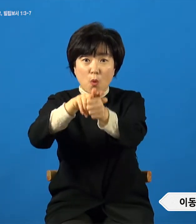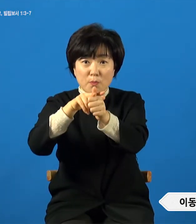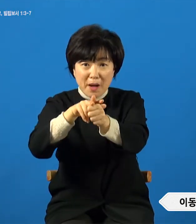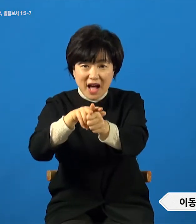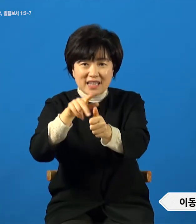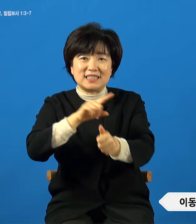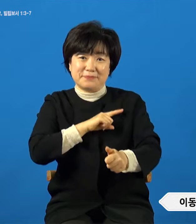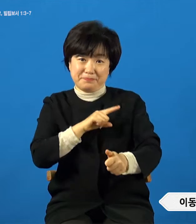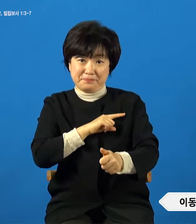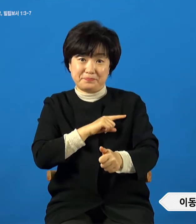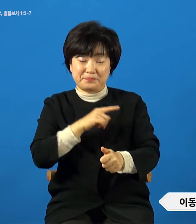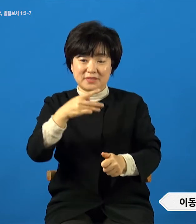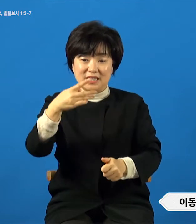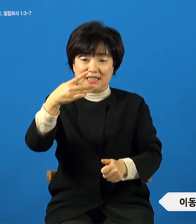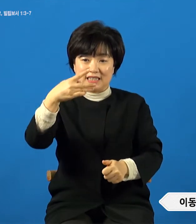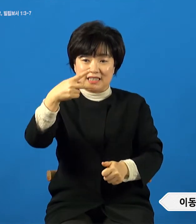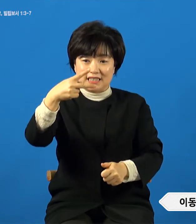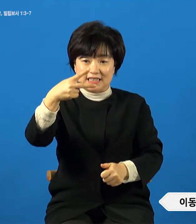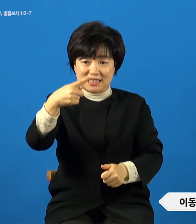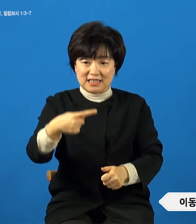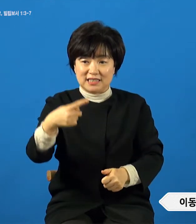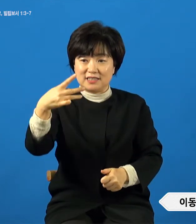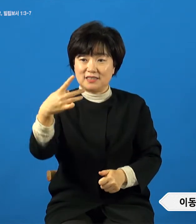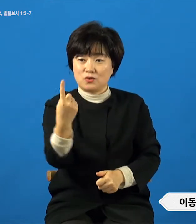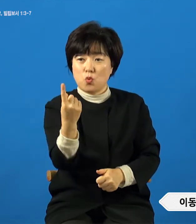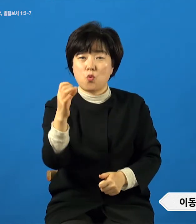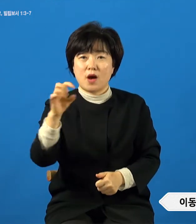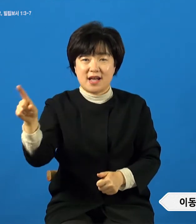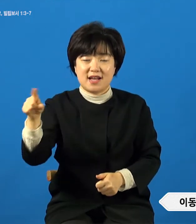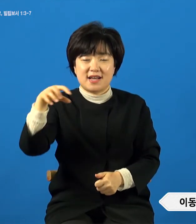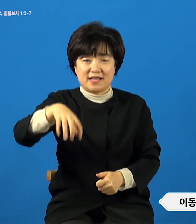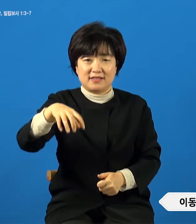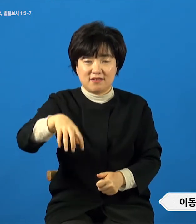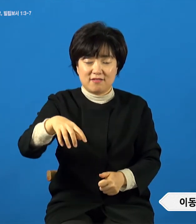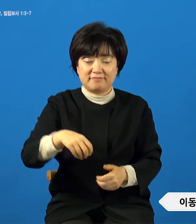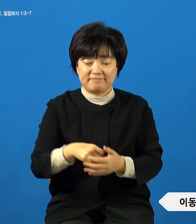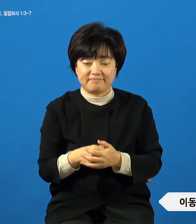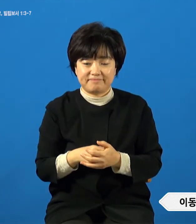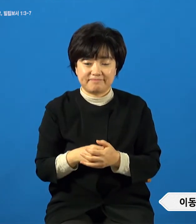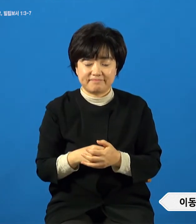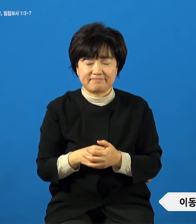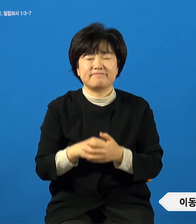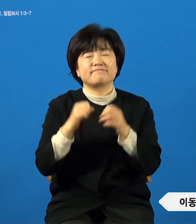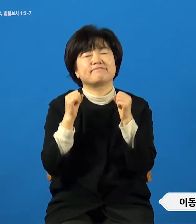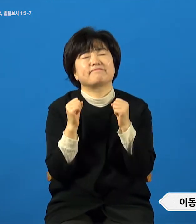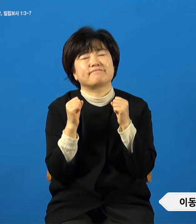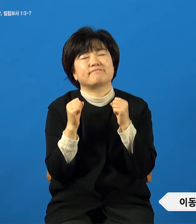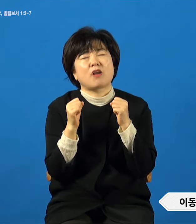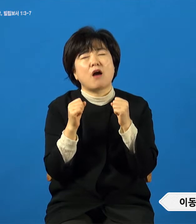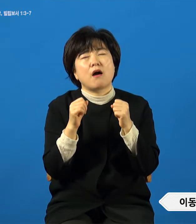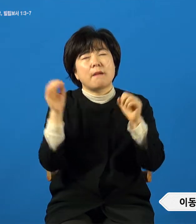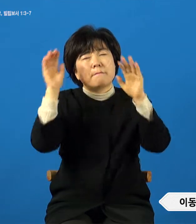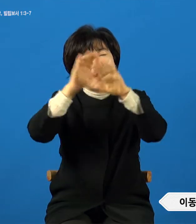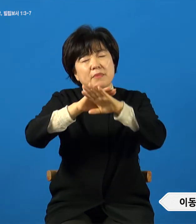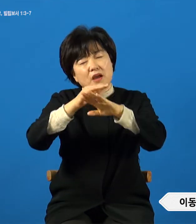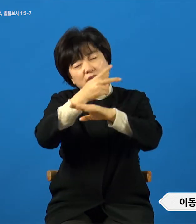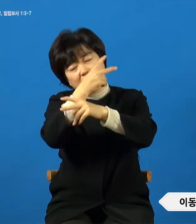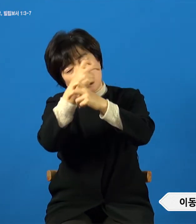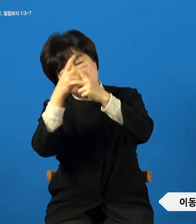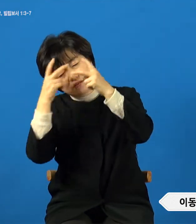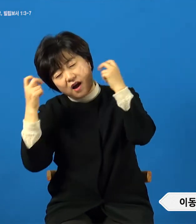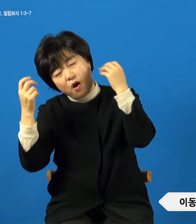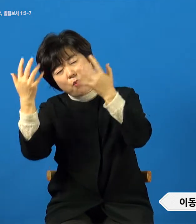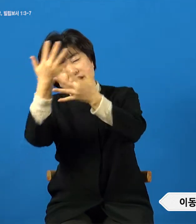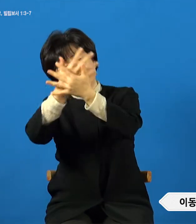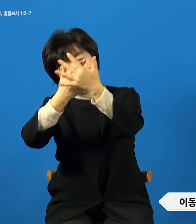같은 장소입니다. 그것이 바로 드로아예요. 드로아에서 환상을 봅니다. 밤에 자다가 환상을 보는데 자기가 가려고